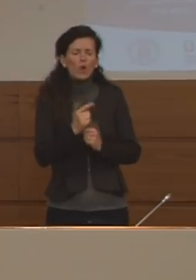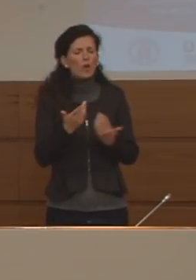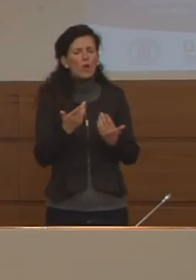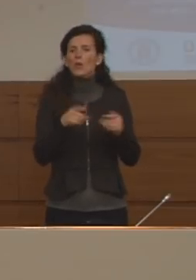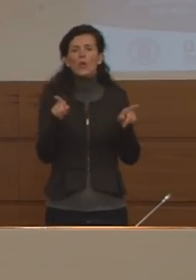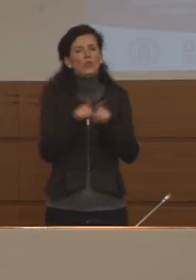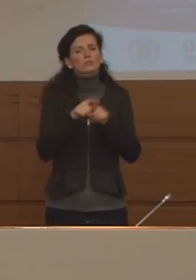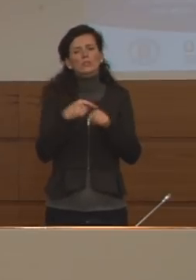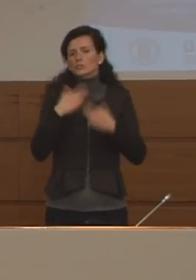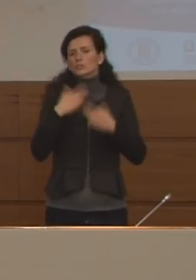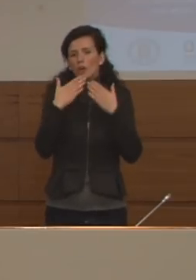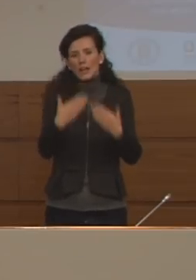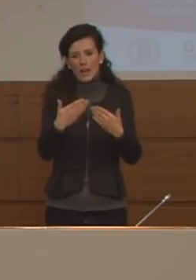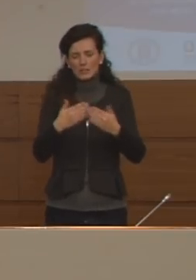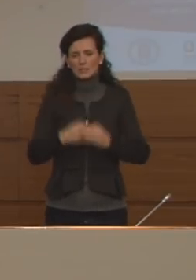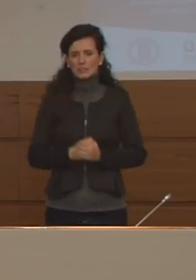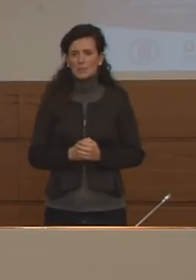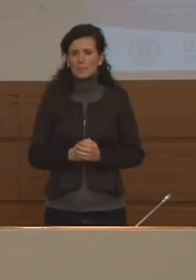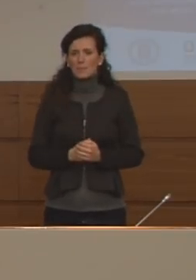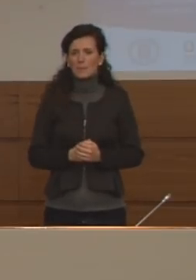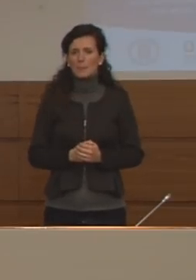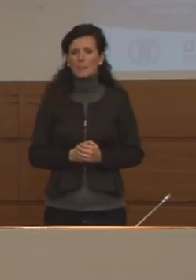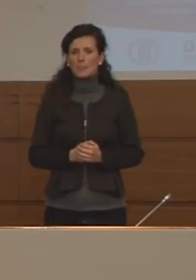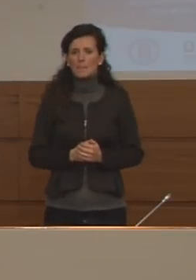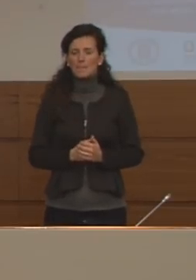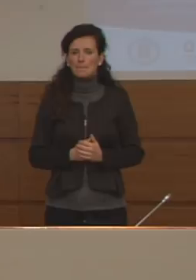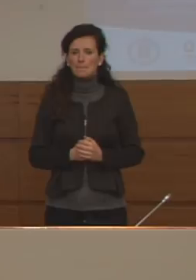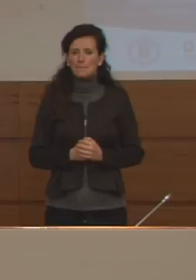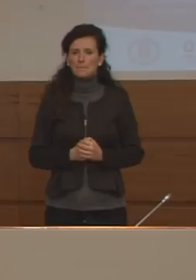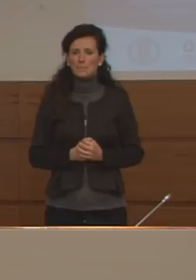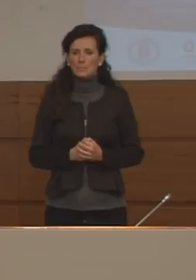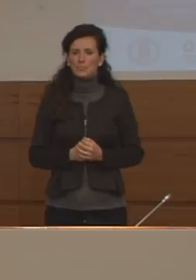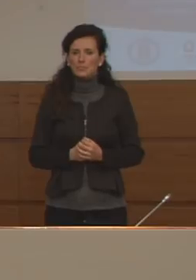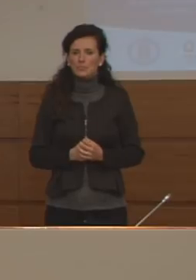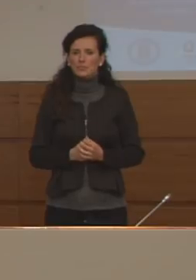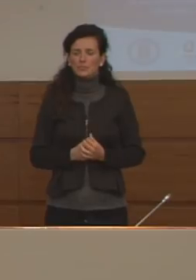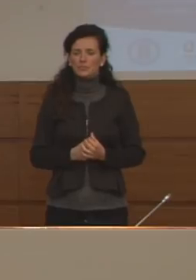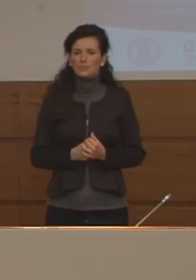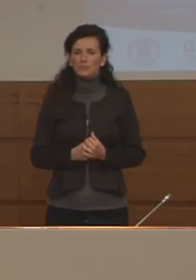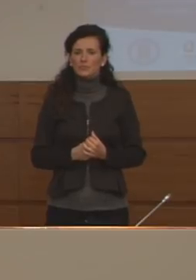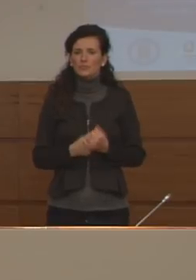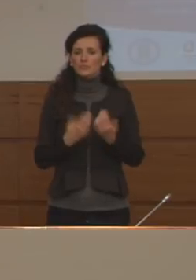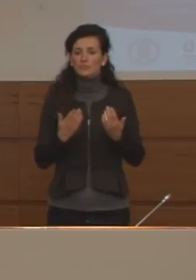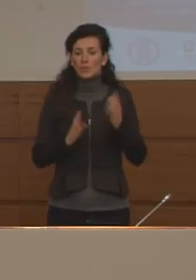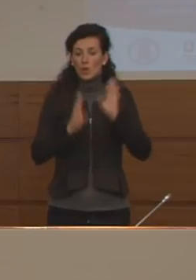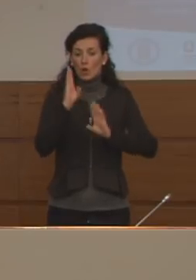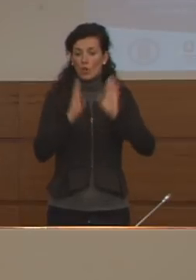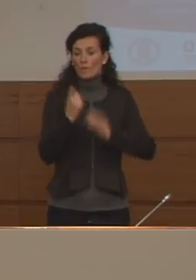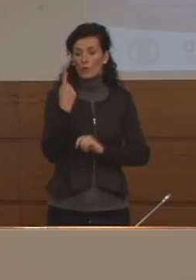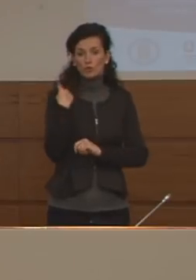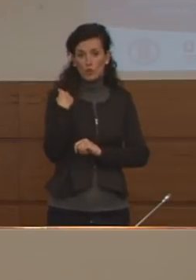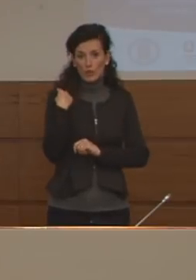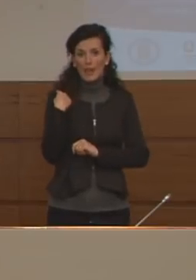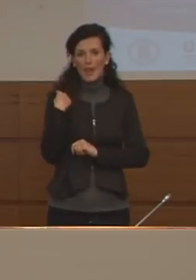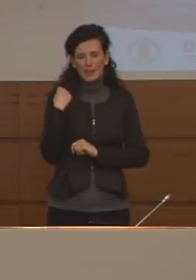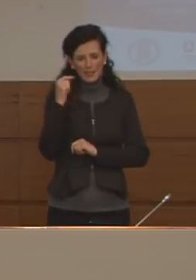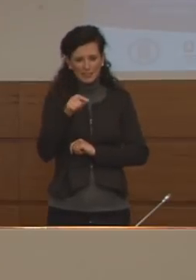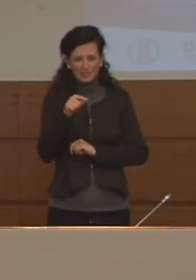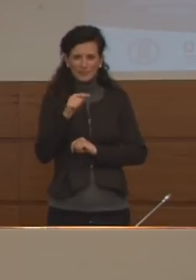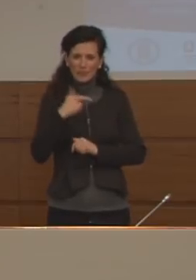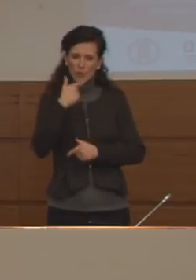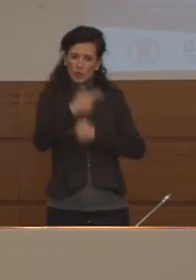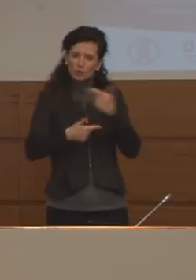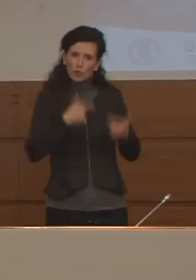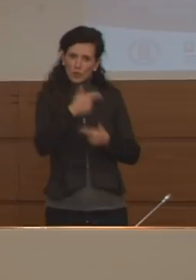ringraziamo rispetto a ieri abbiamo speso a valere su questo conto delle donazioni un